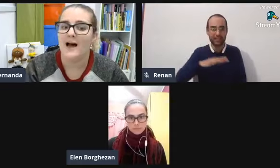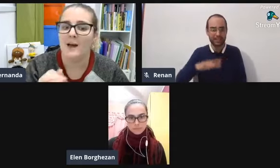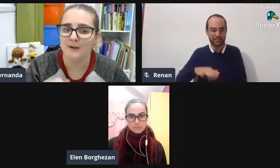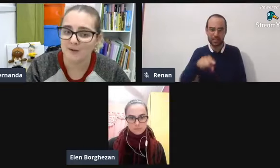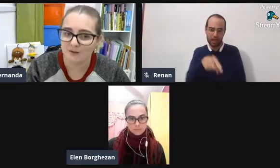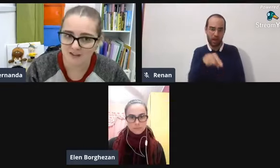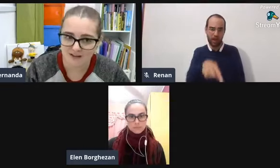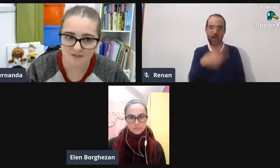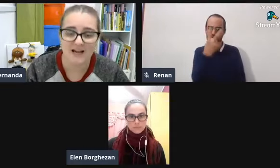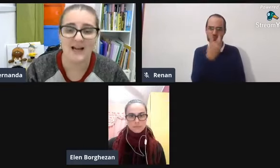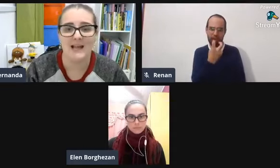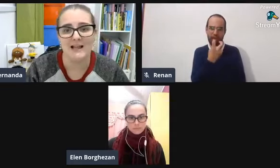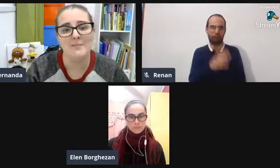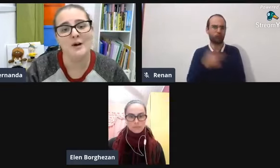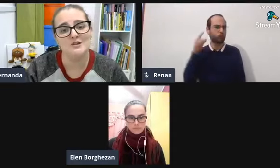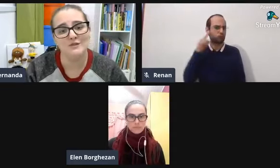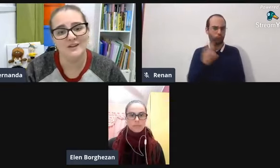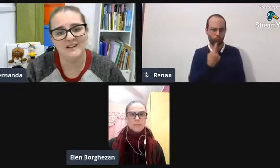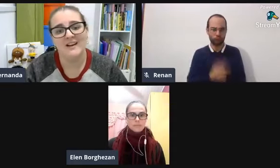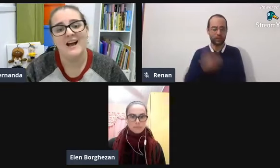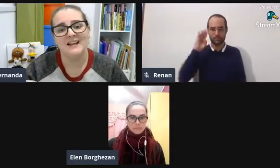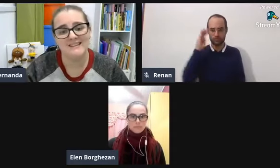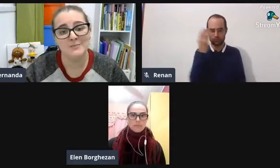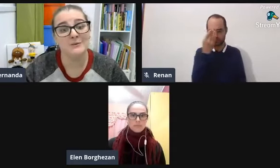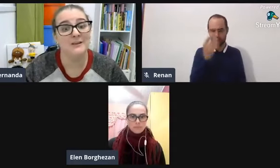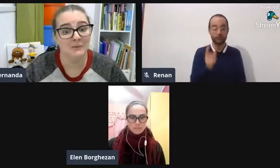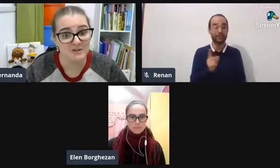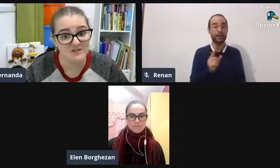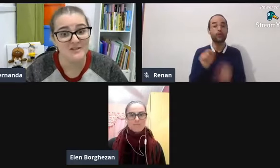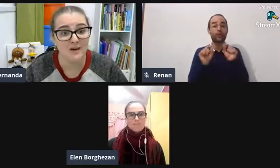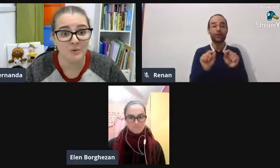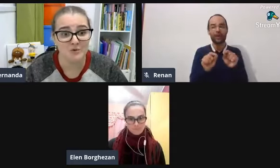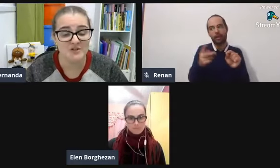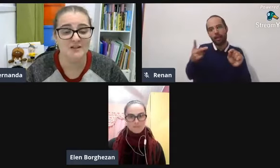falei. A mãe, quando engravidar, ela pode vir a ter